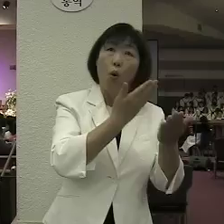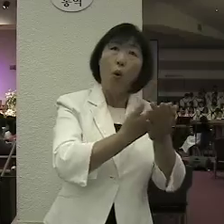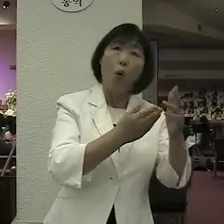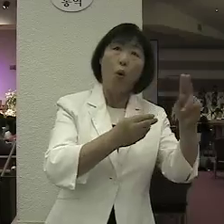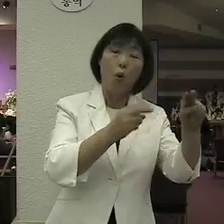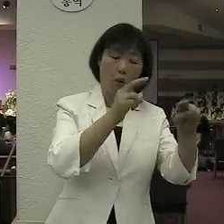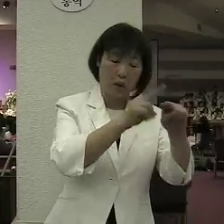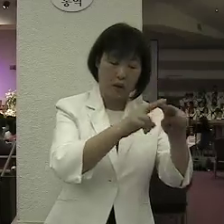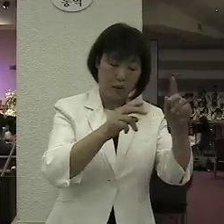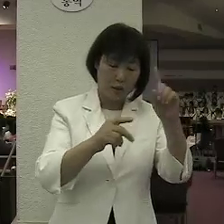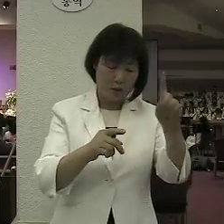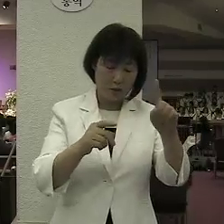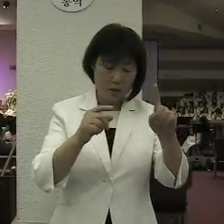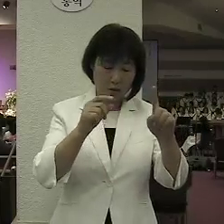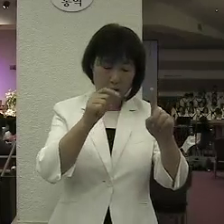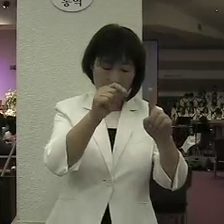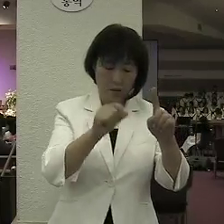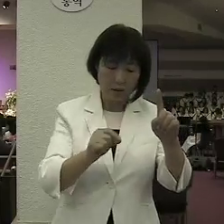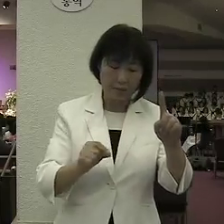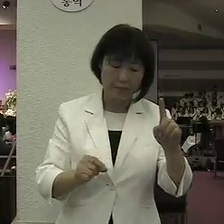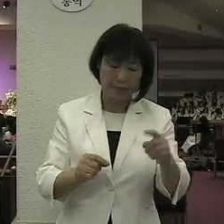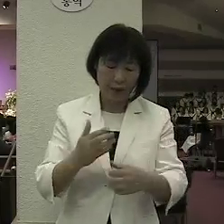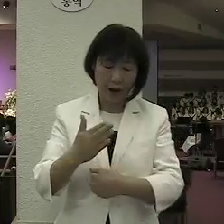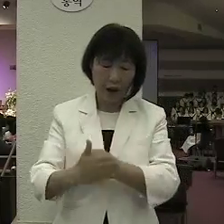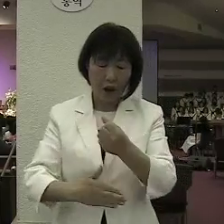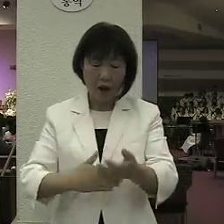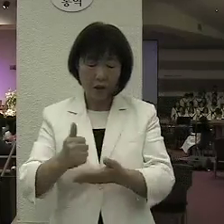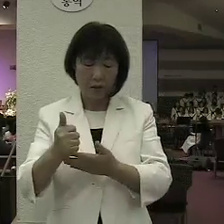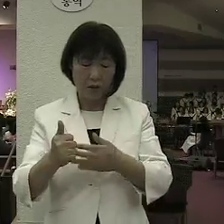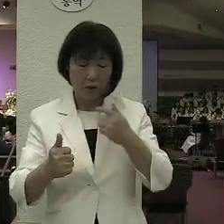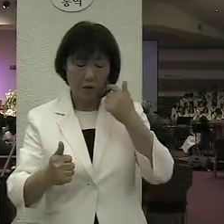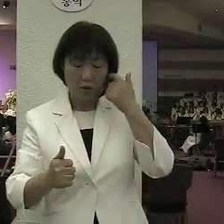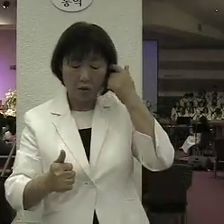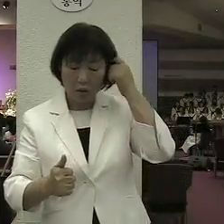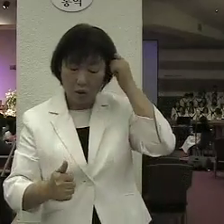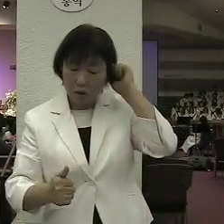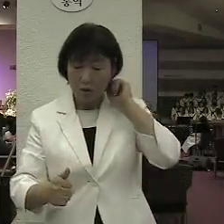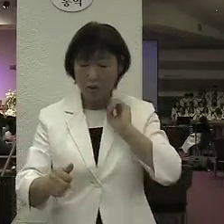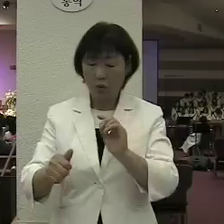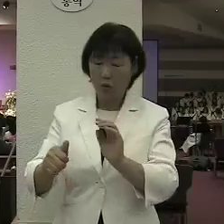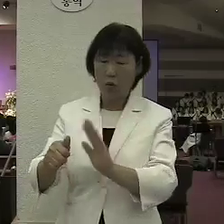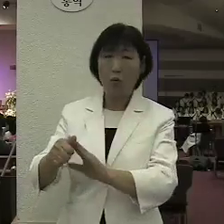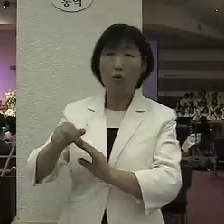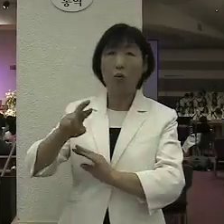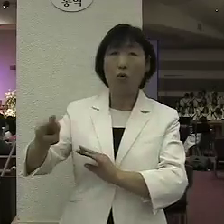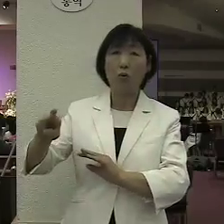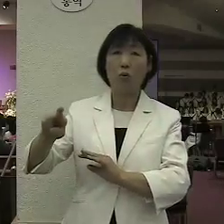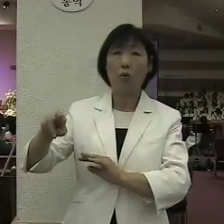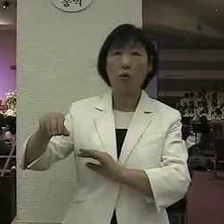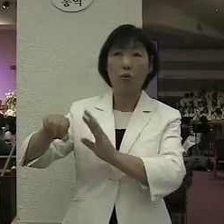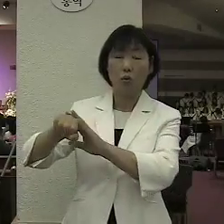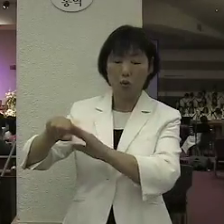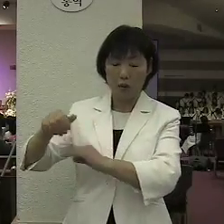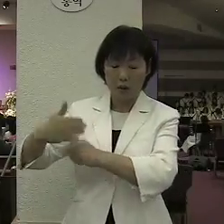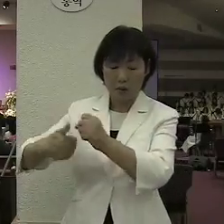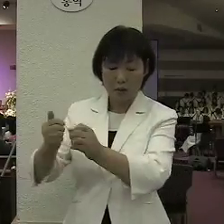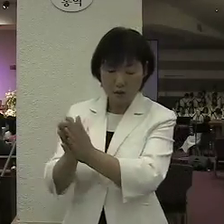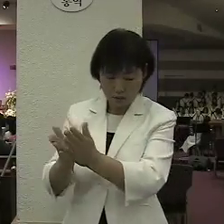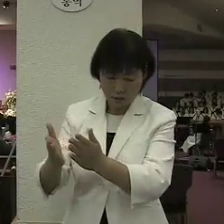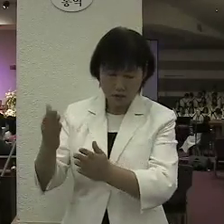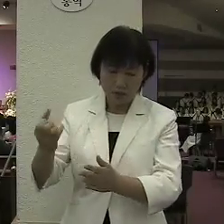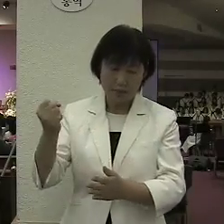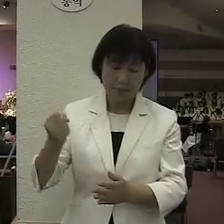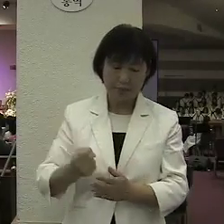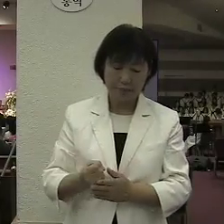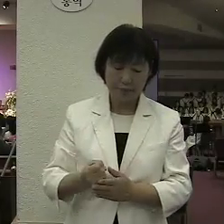역사를 주관하시는 그분이 어려움도 허락하신 것이라면, 또한 그 역사를 주관하시는 그분의 뜻이 항상